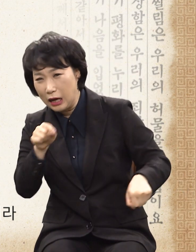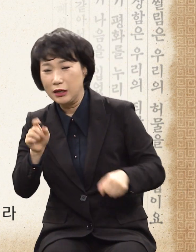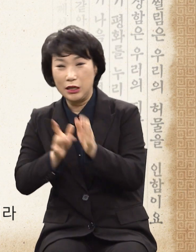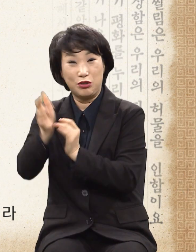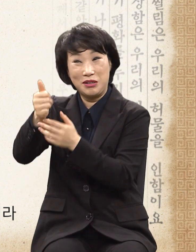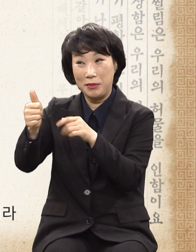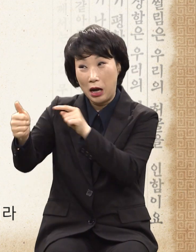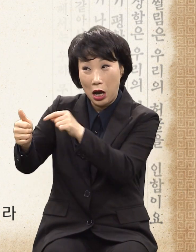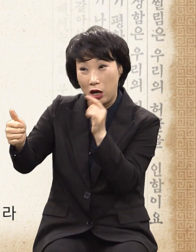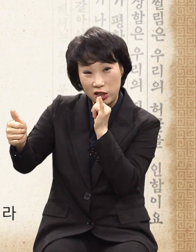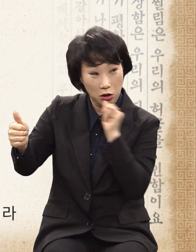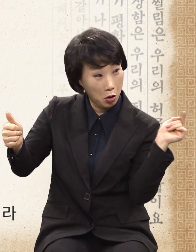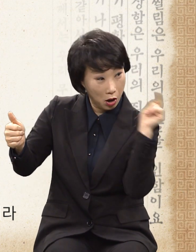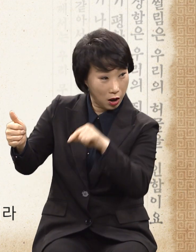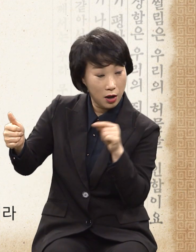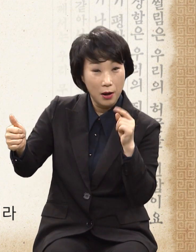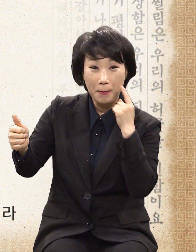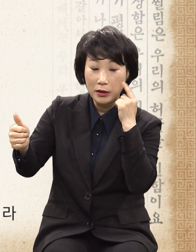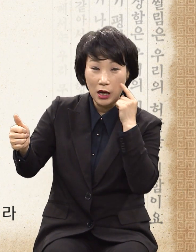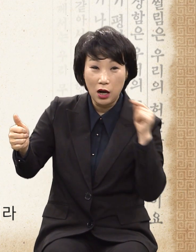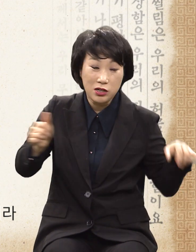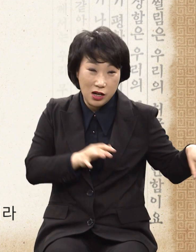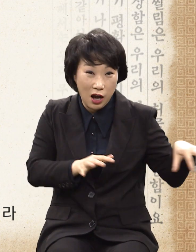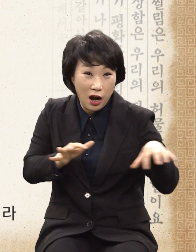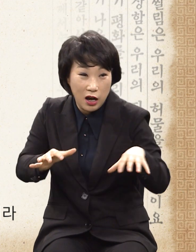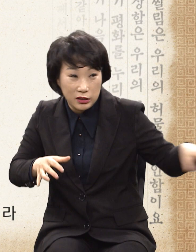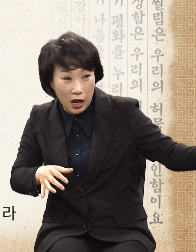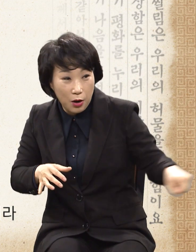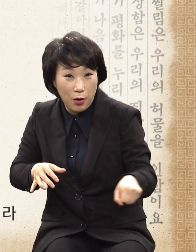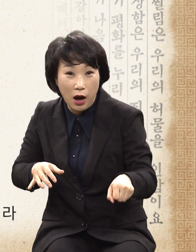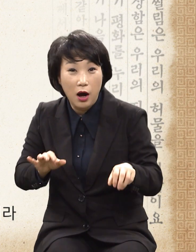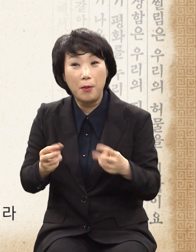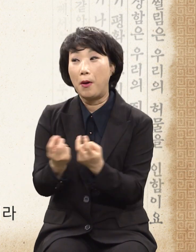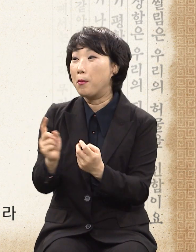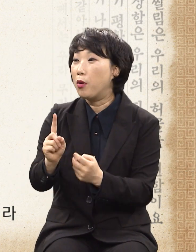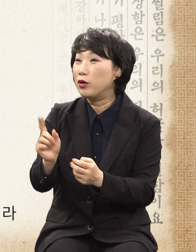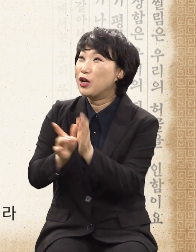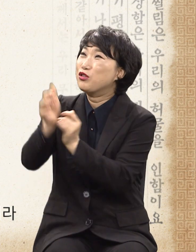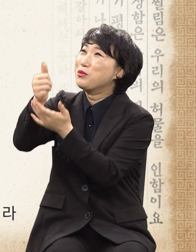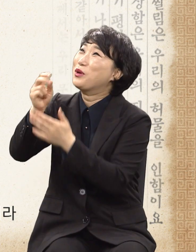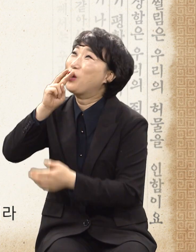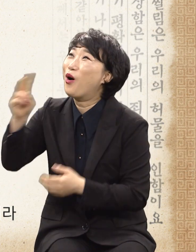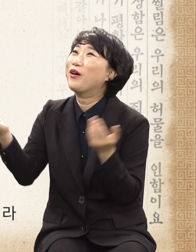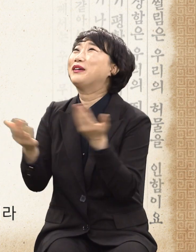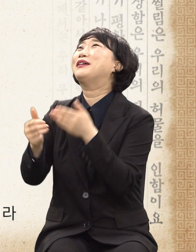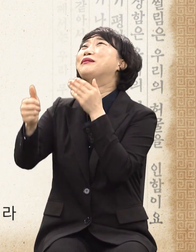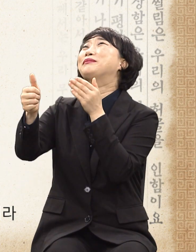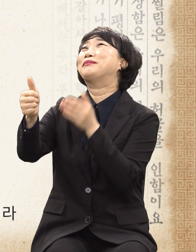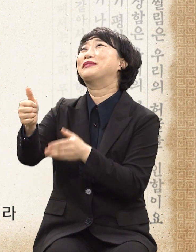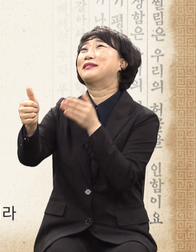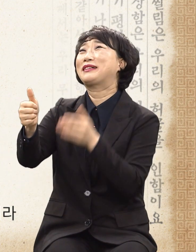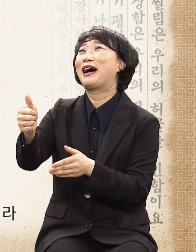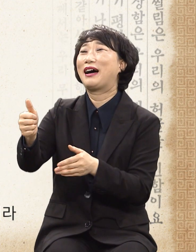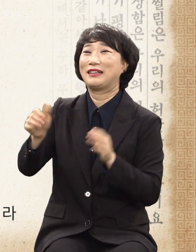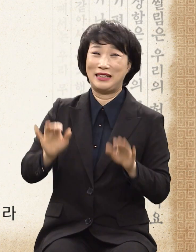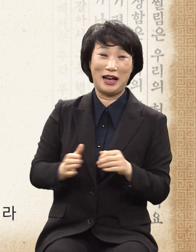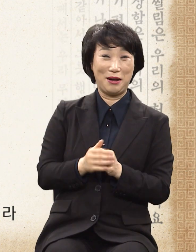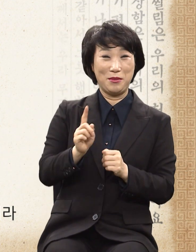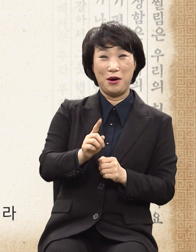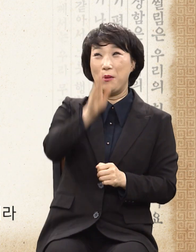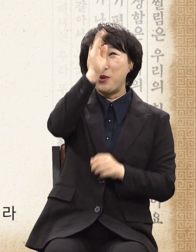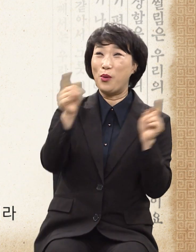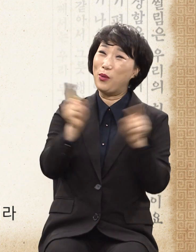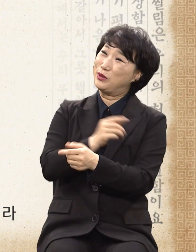예수께 데려오니 어떻게 하라고 데려와? 예수여 일하시옵소서. 병은